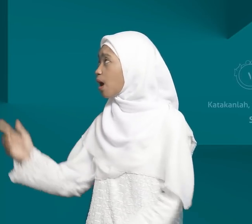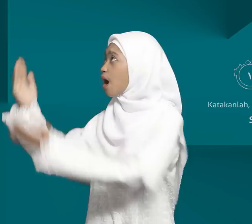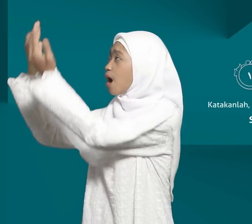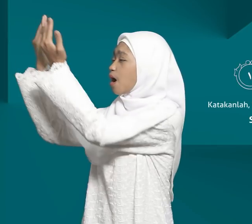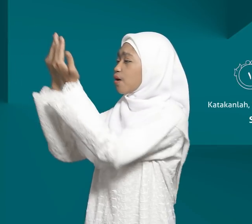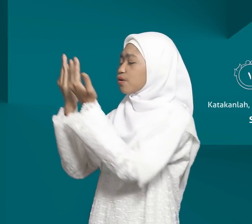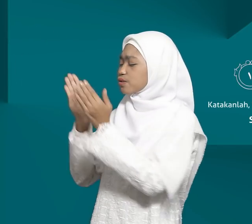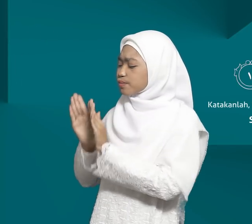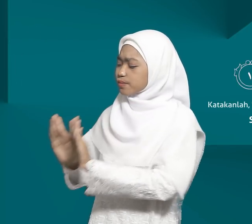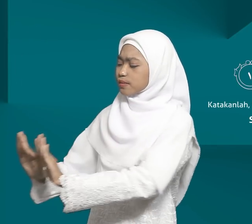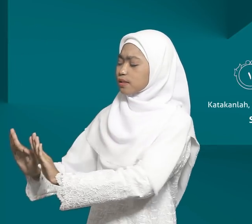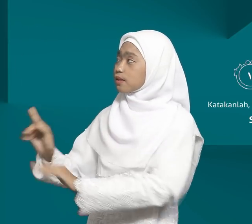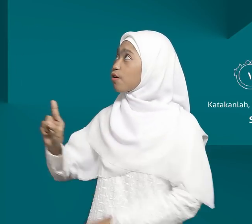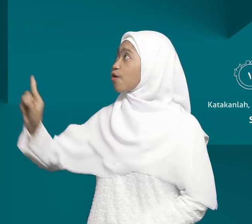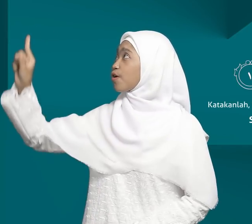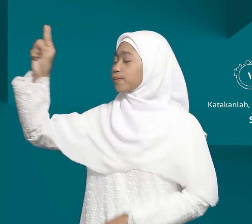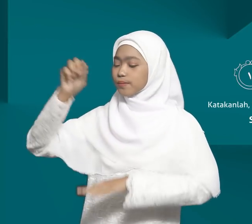قل أعوذ برب